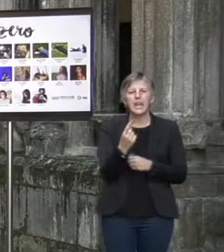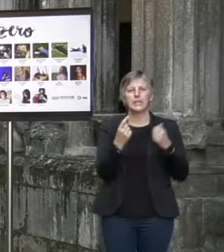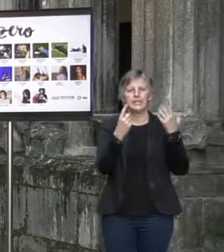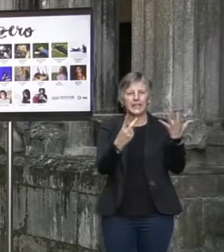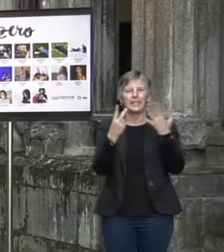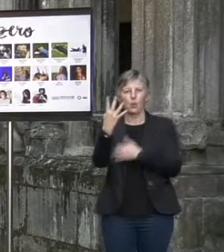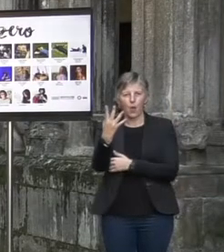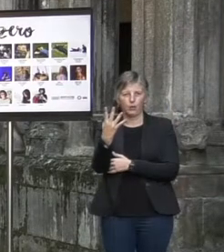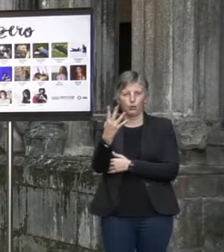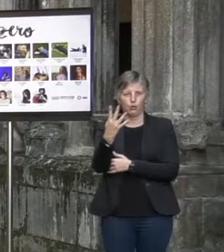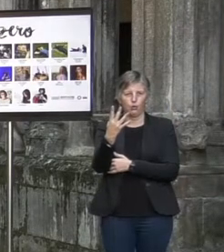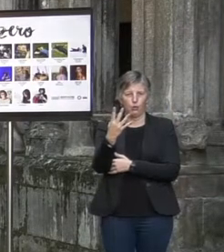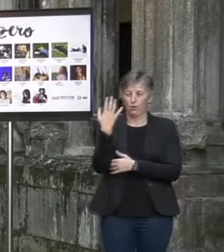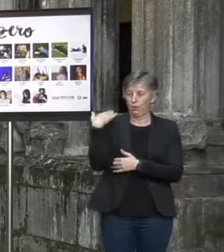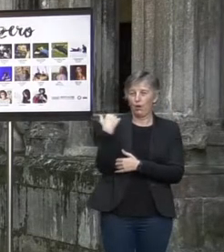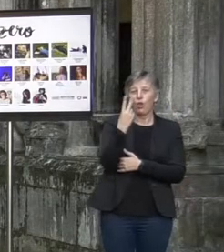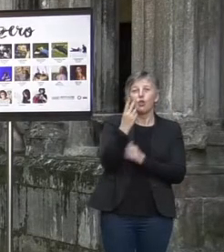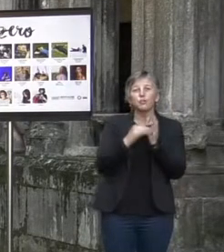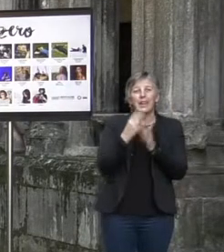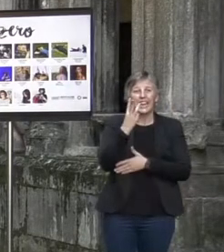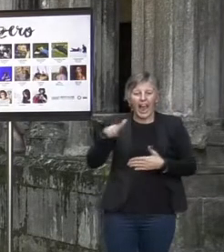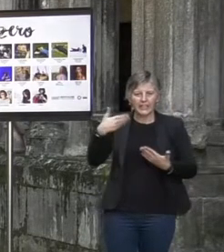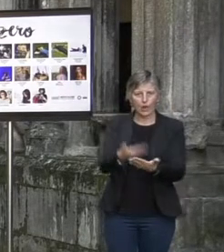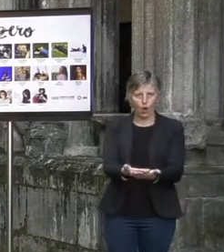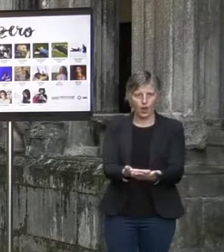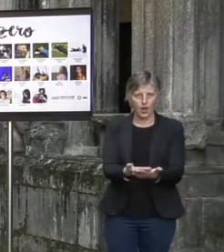1074 dende o 2003.